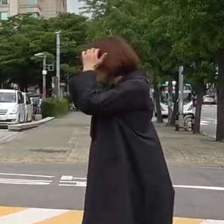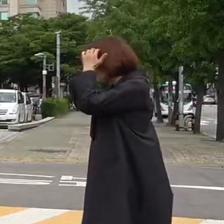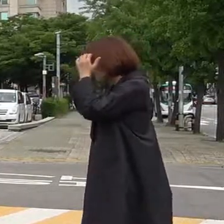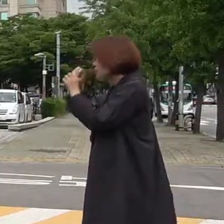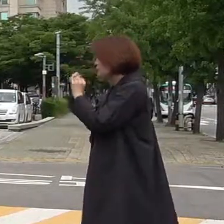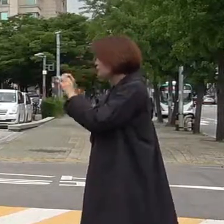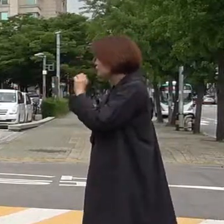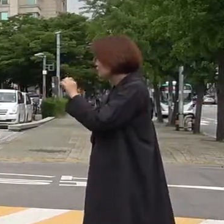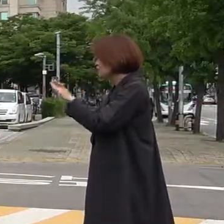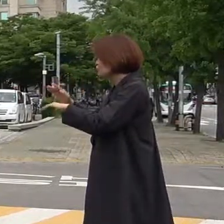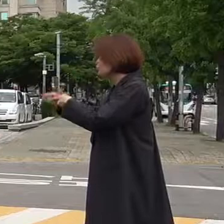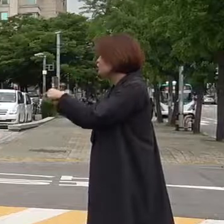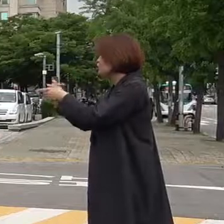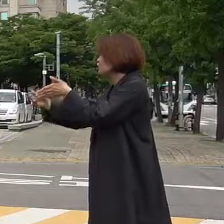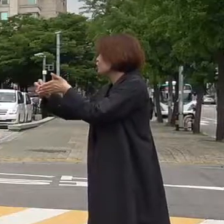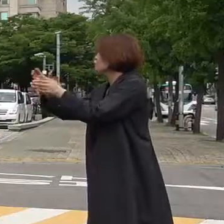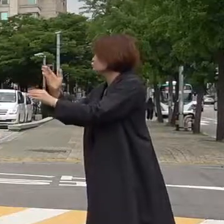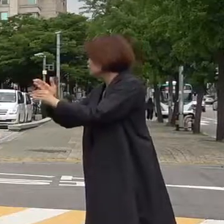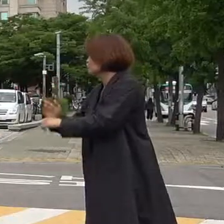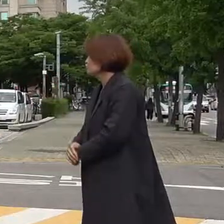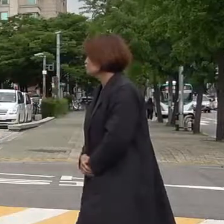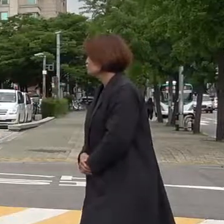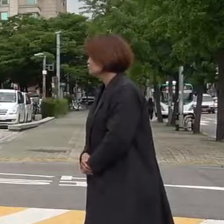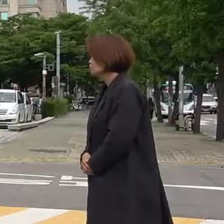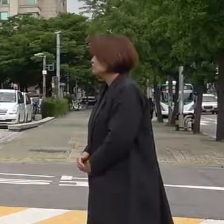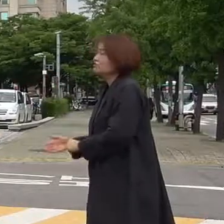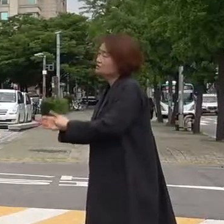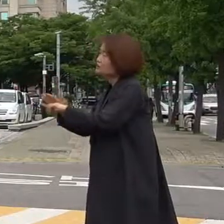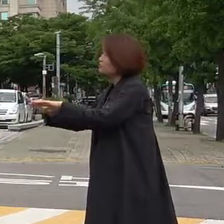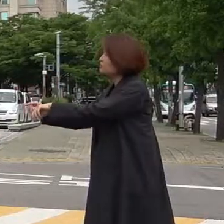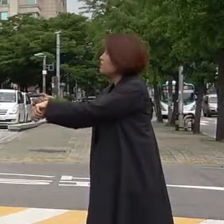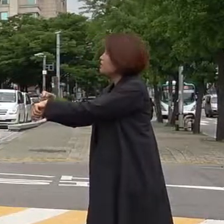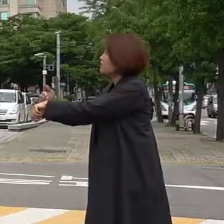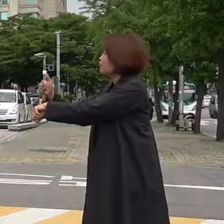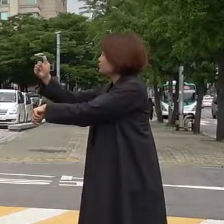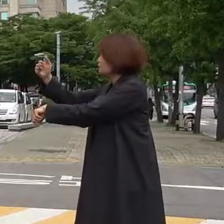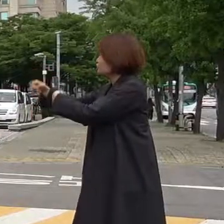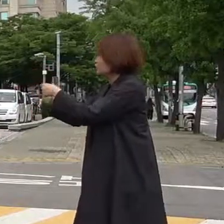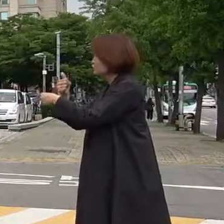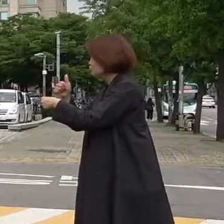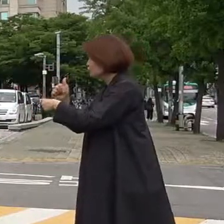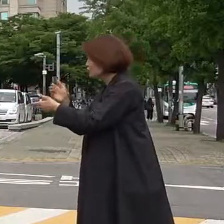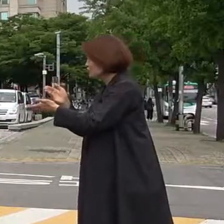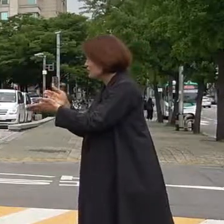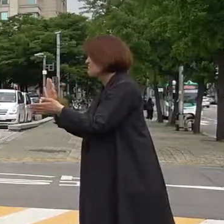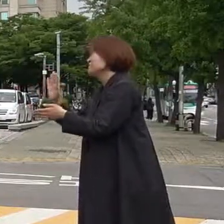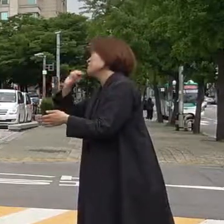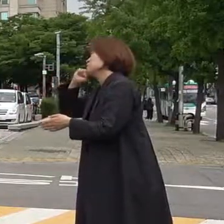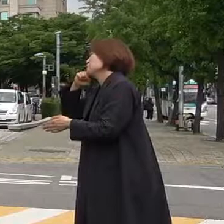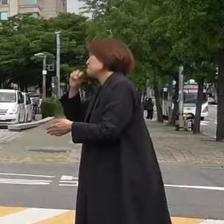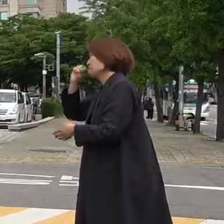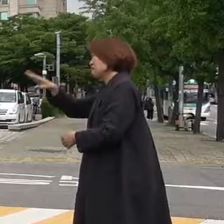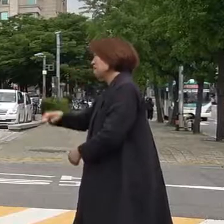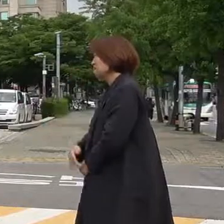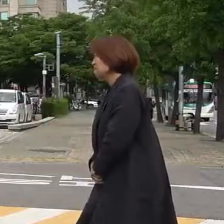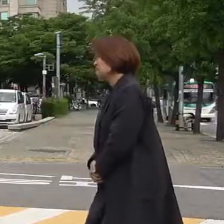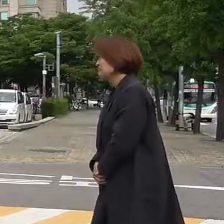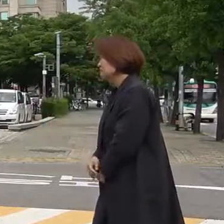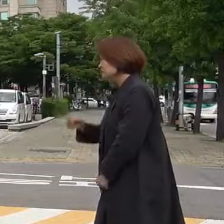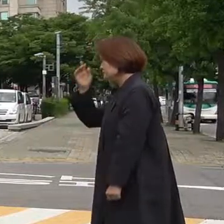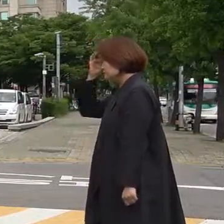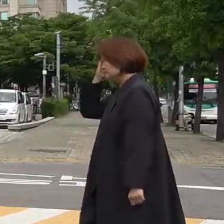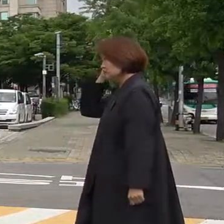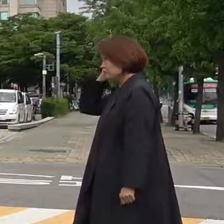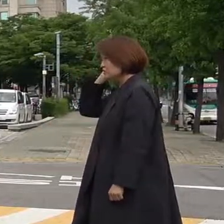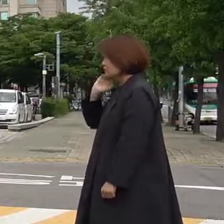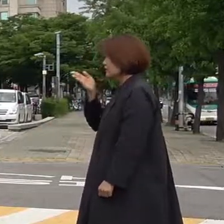이런 얘기로 지금 9시 뉴스 소통이 어렵다는 얘기를 계속 하고 있습니다. 근데 잠깐 보면 KBS